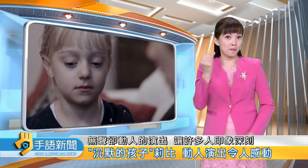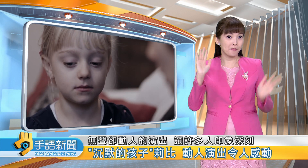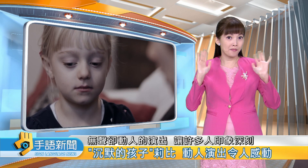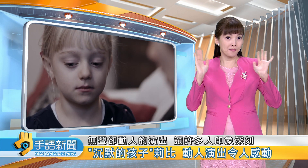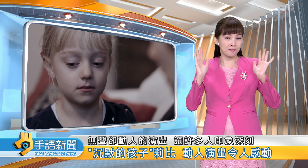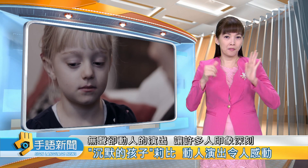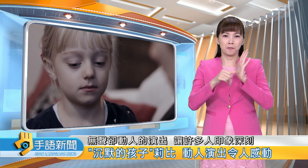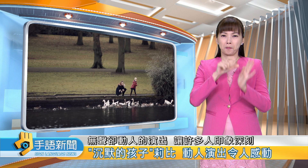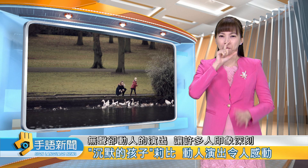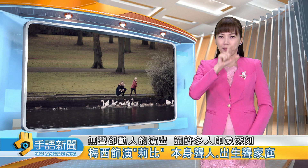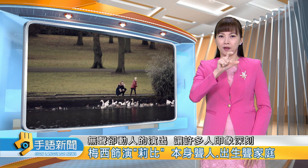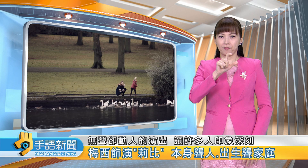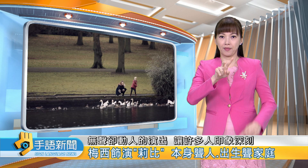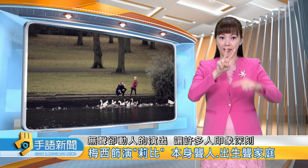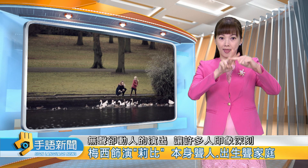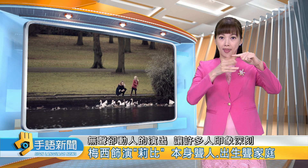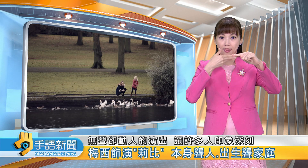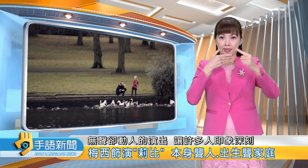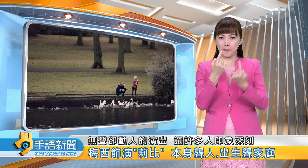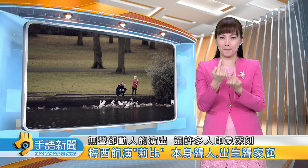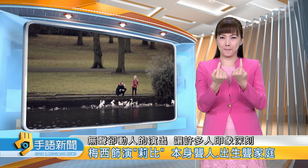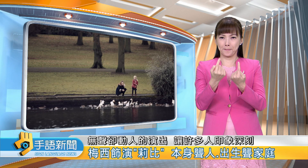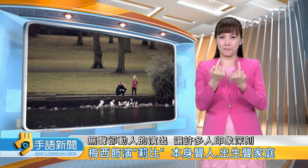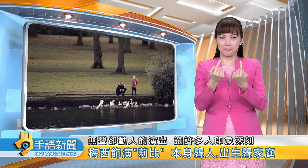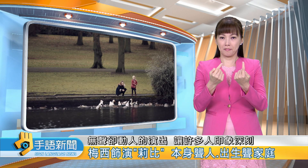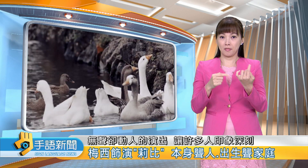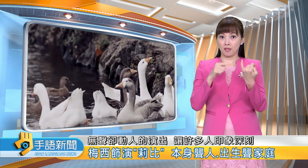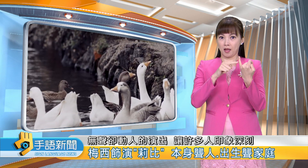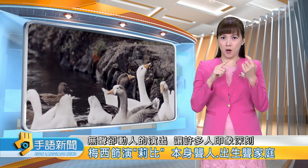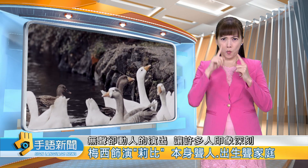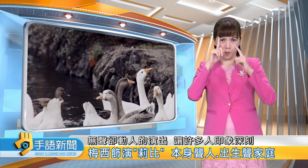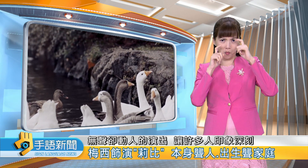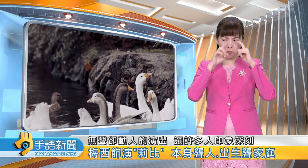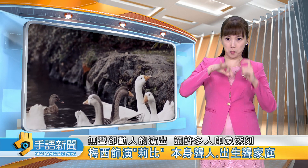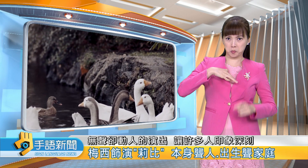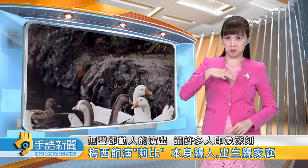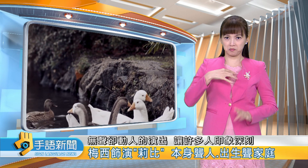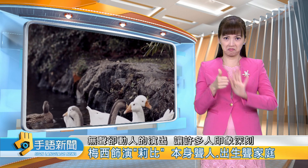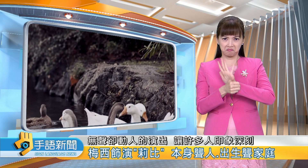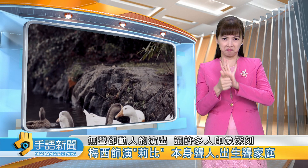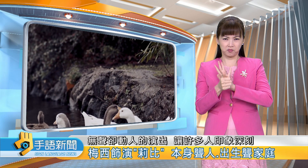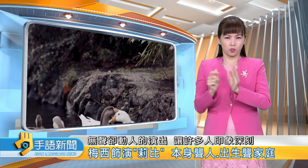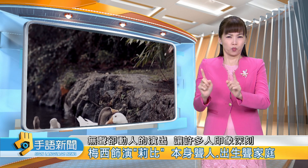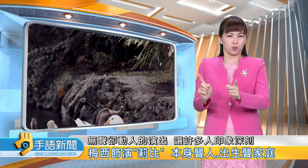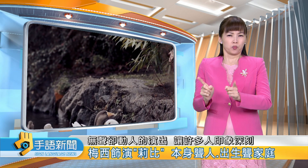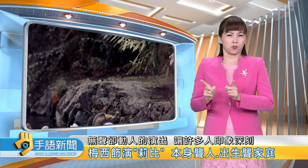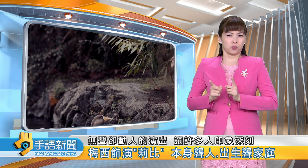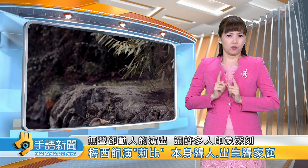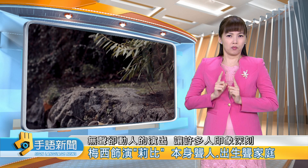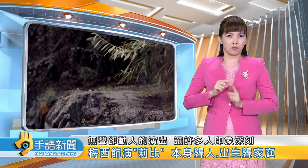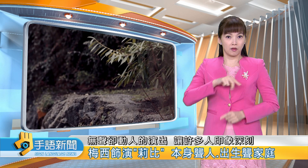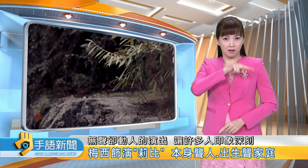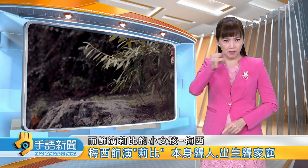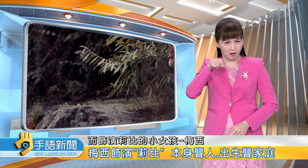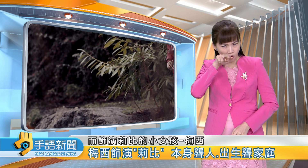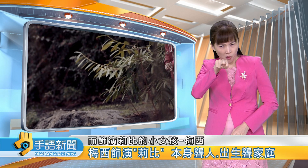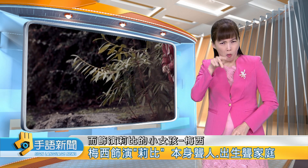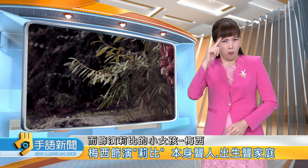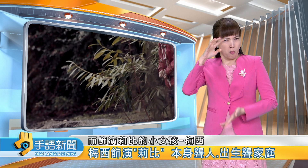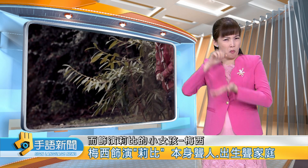出，让许多人看了之后是印象深刻。而实际上，饰